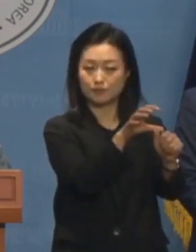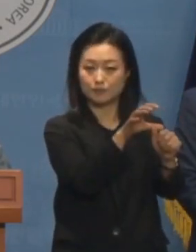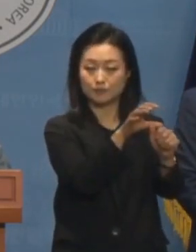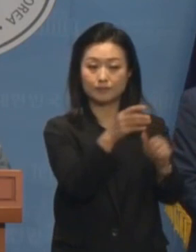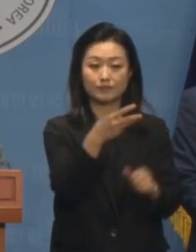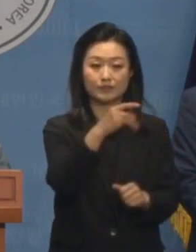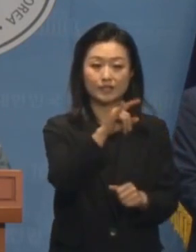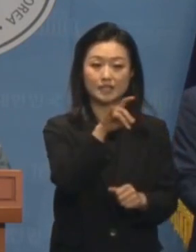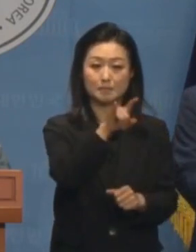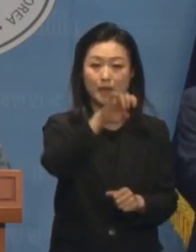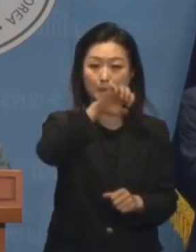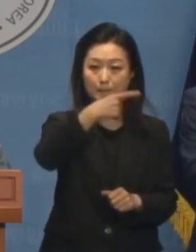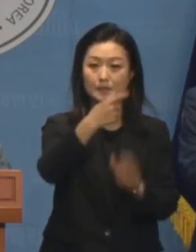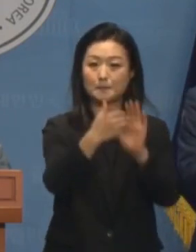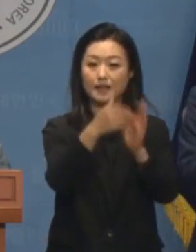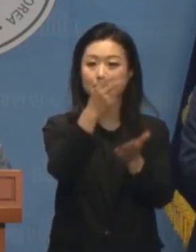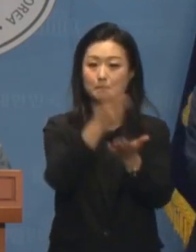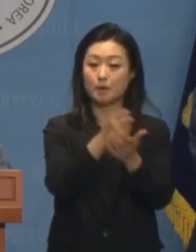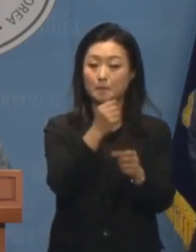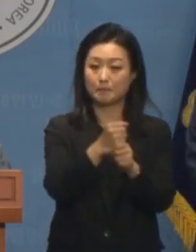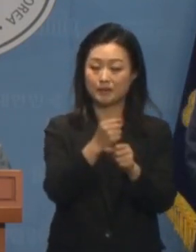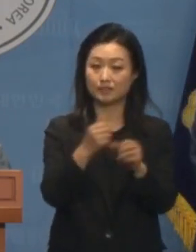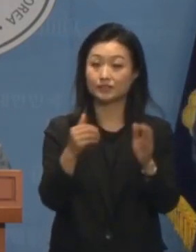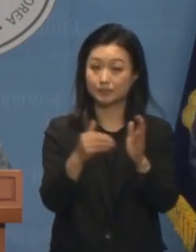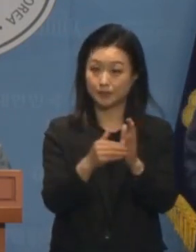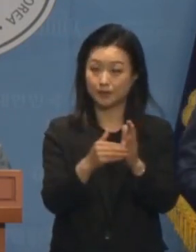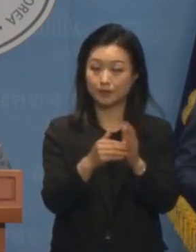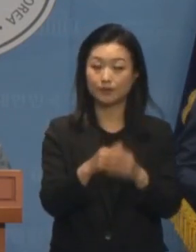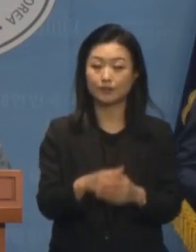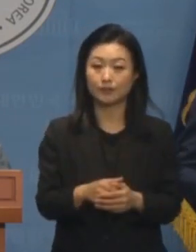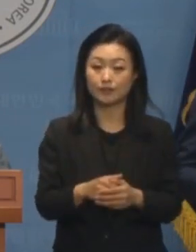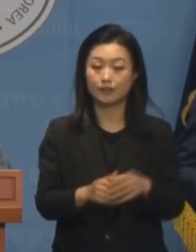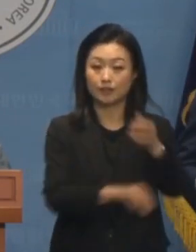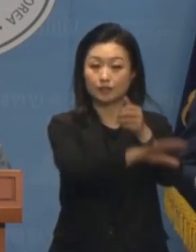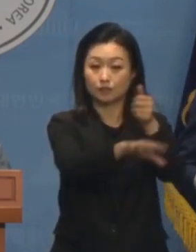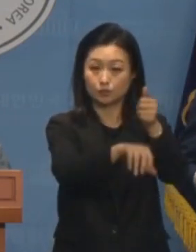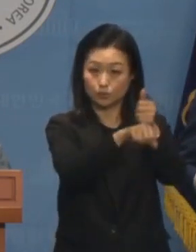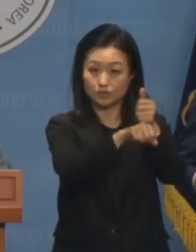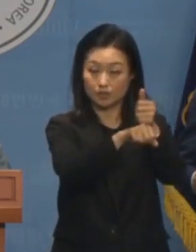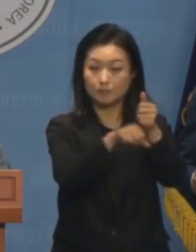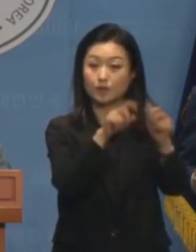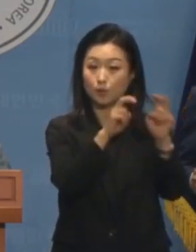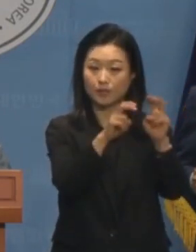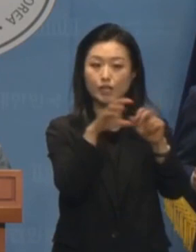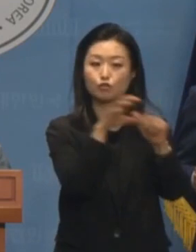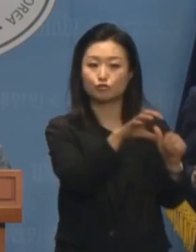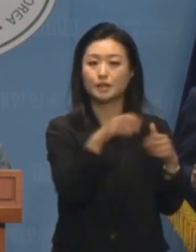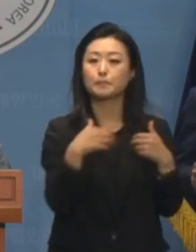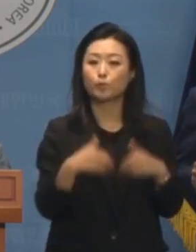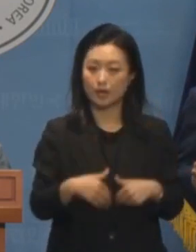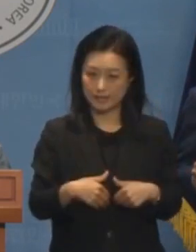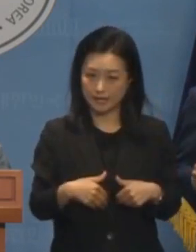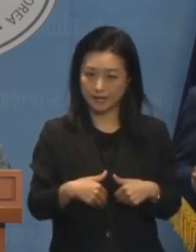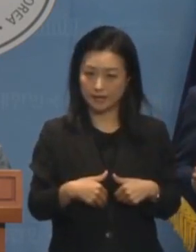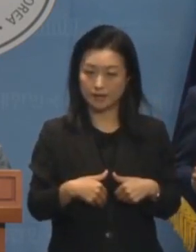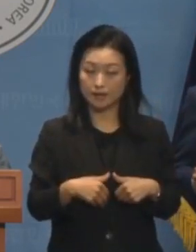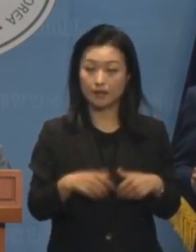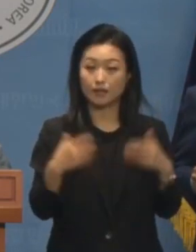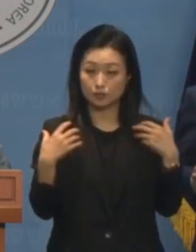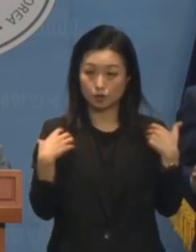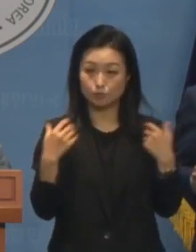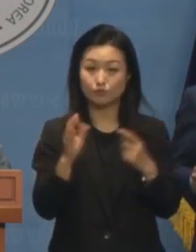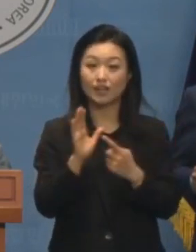TMF 방지법을 내놓았습니다. 정부는 독점적 온라인 플랫폼 기업에 대한 규제가 필요하다고 이야기를 하면서